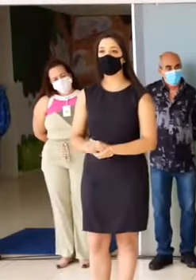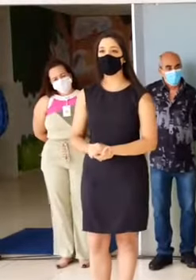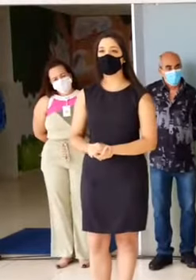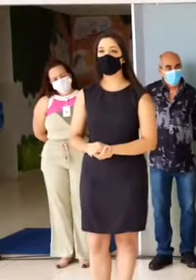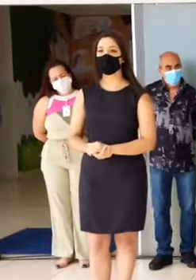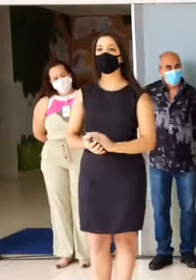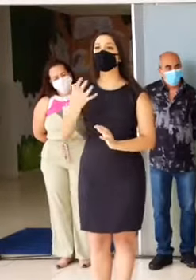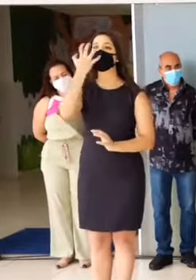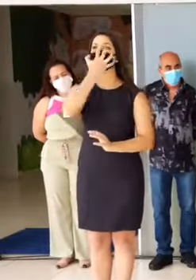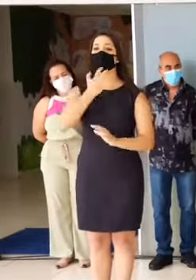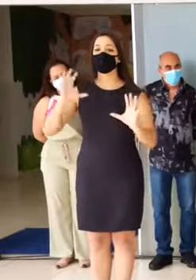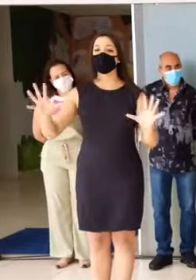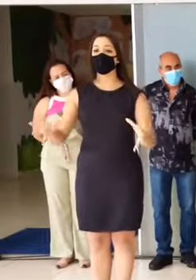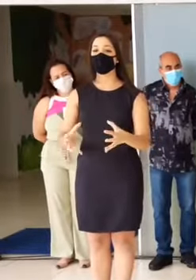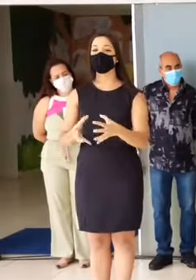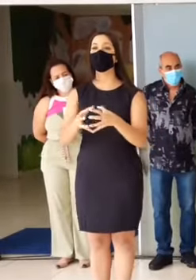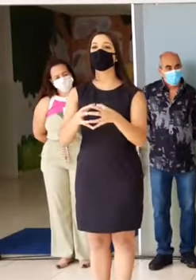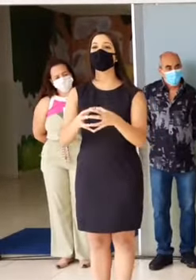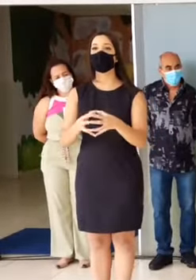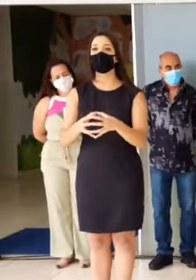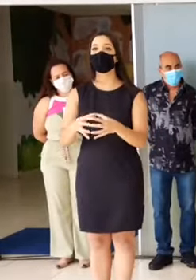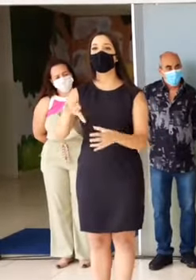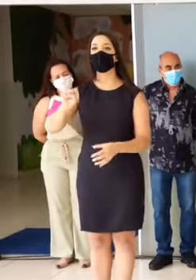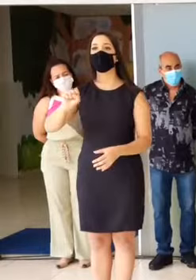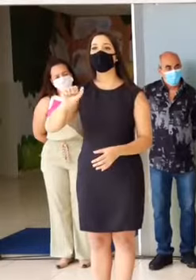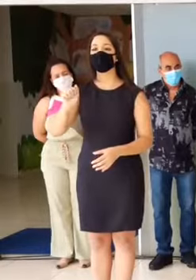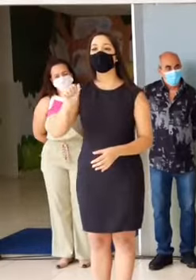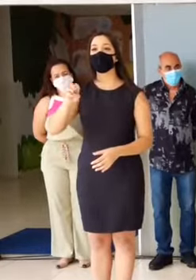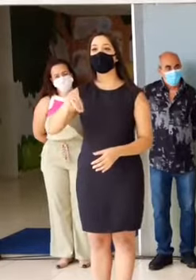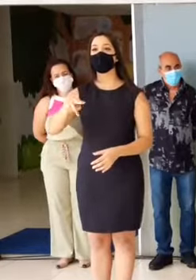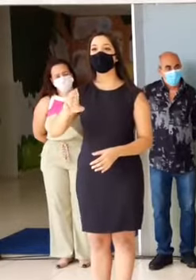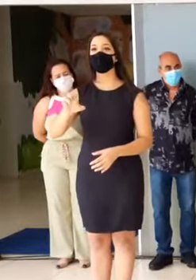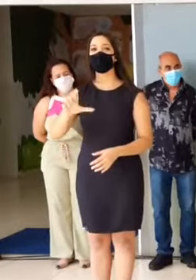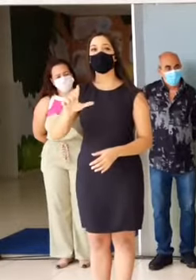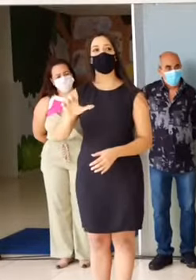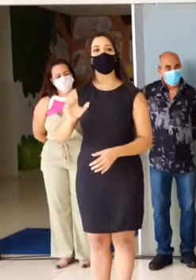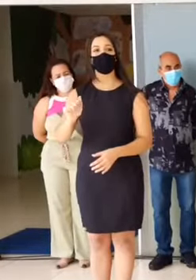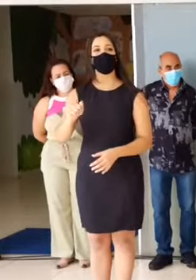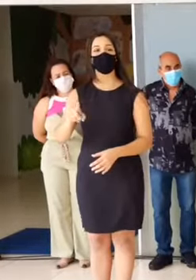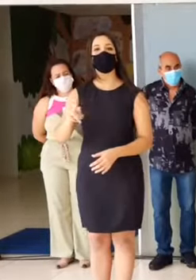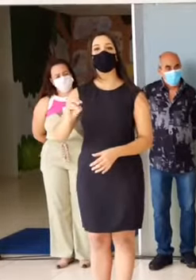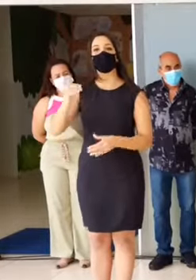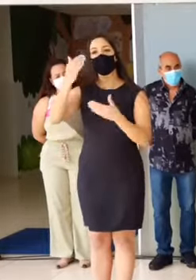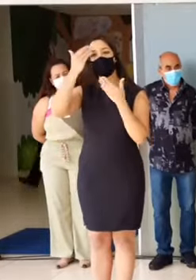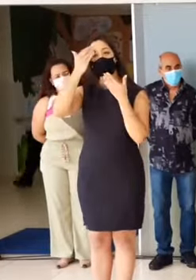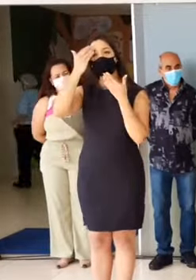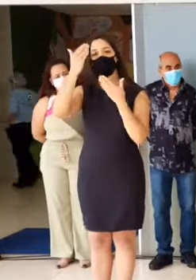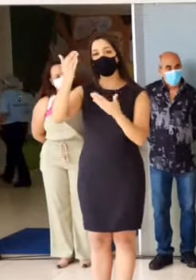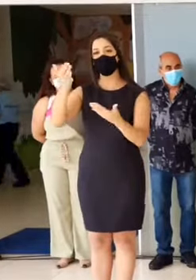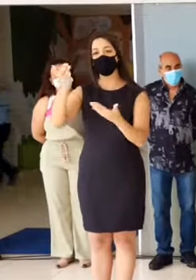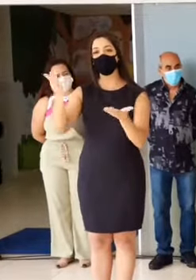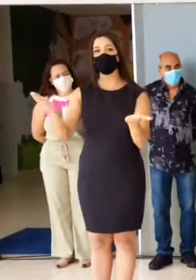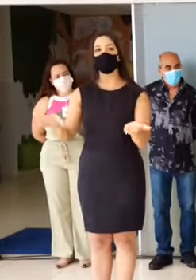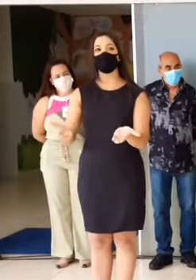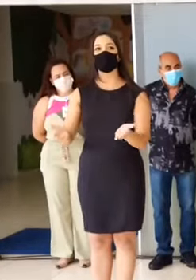Aos músicos da banda, Samuel e Leandro, obrigado pelo momento.